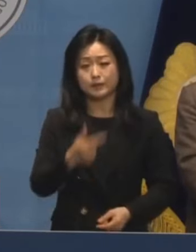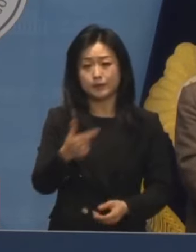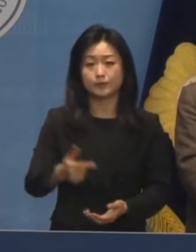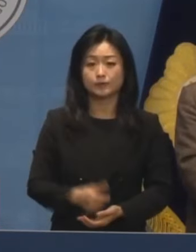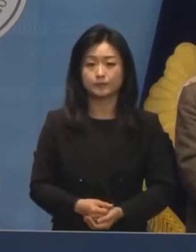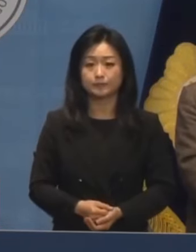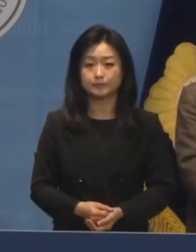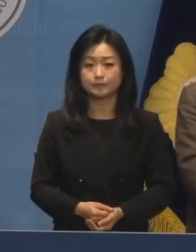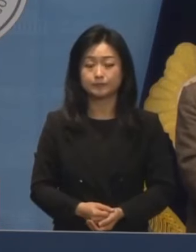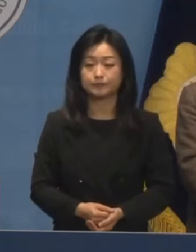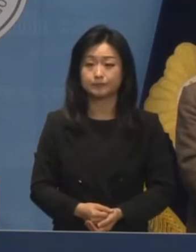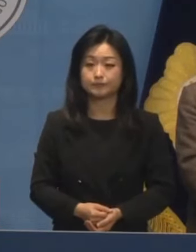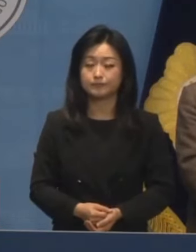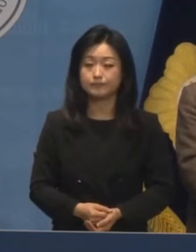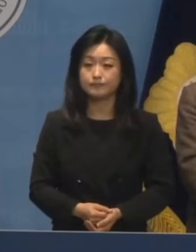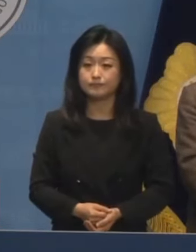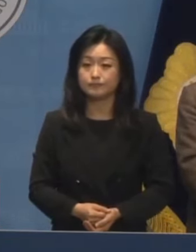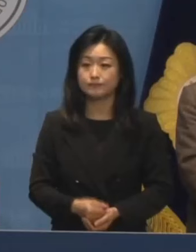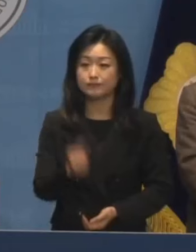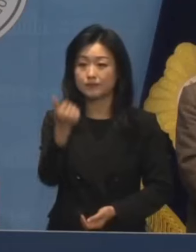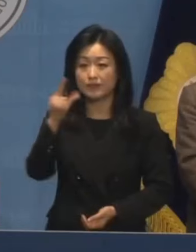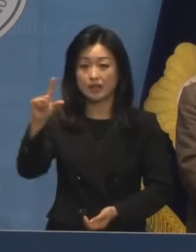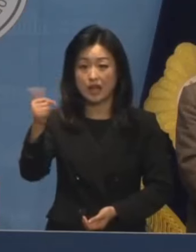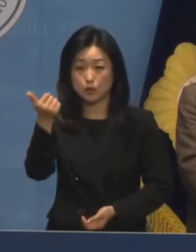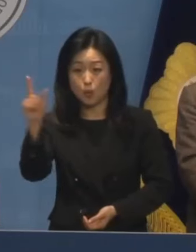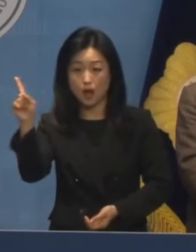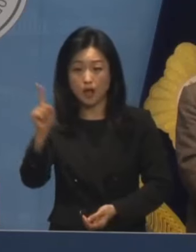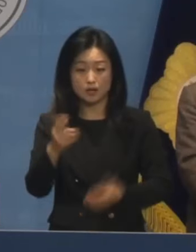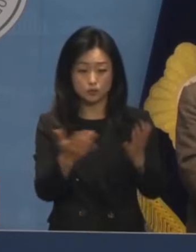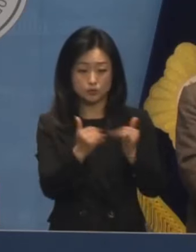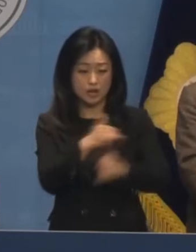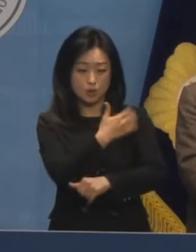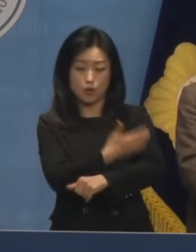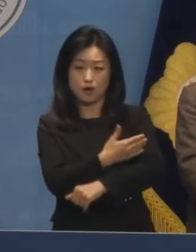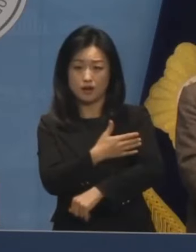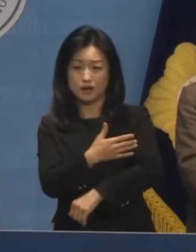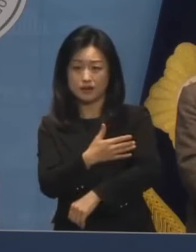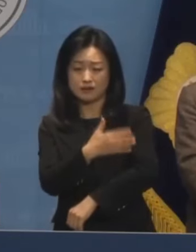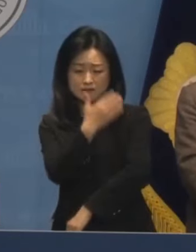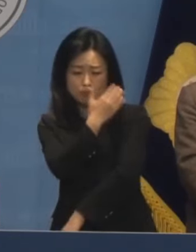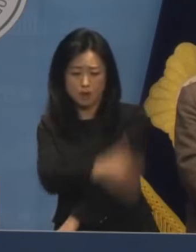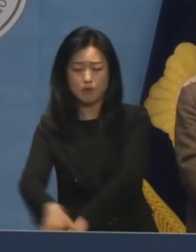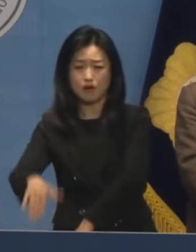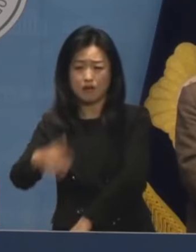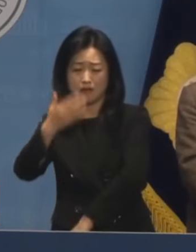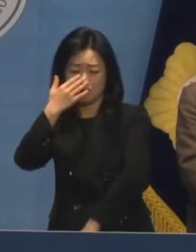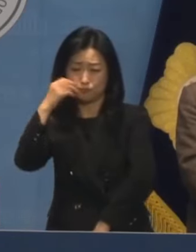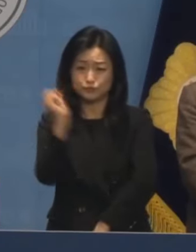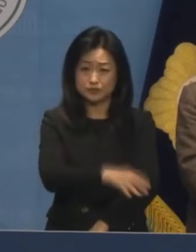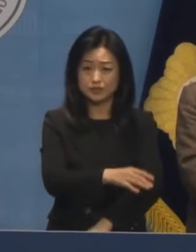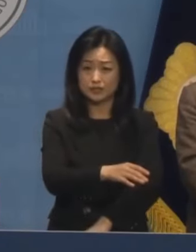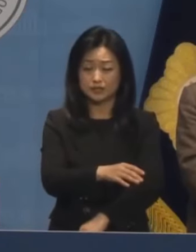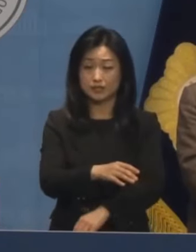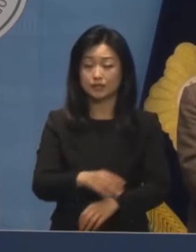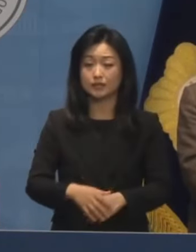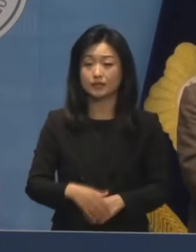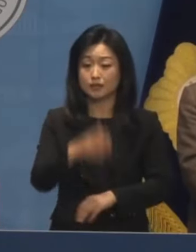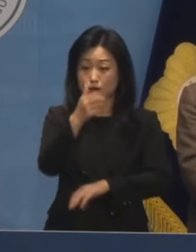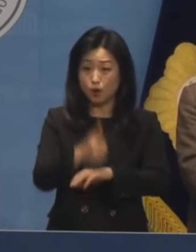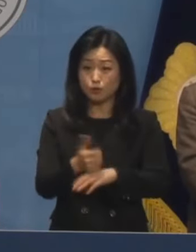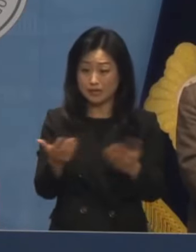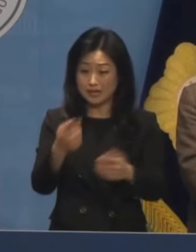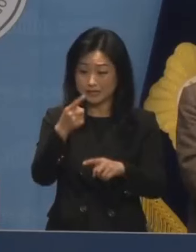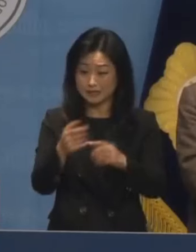있습니다 기업이 노동자들의 리를 예하고 지역사회와 신뢰를 쌓지 못한 결과로 중대 가